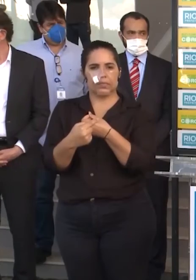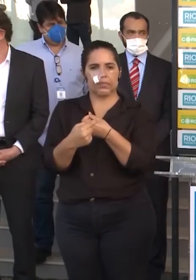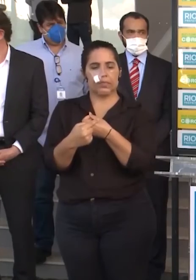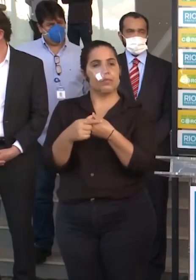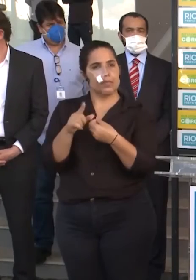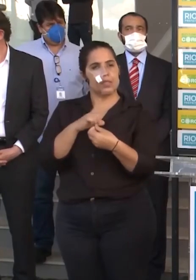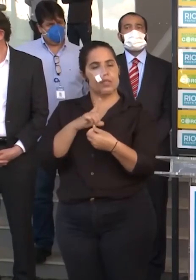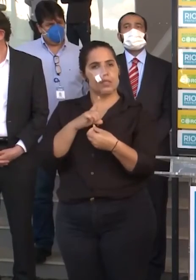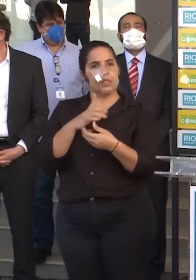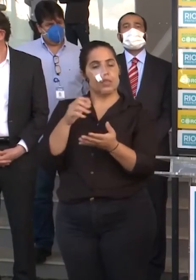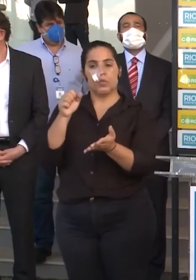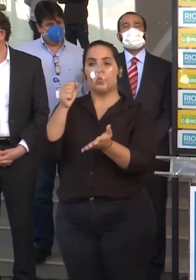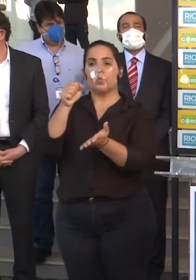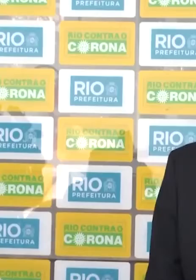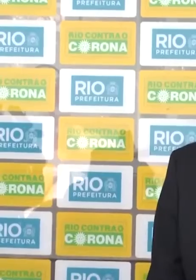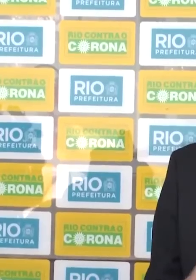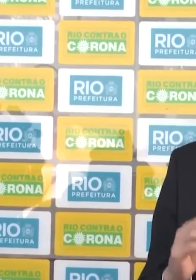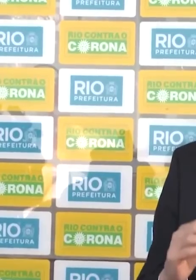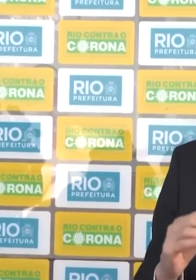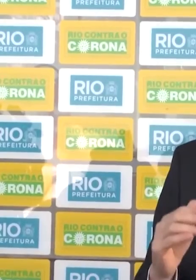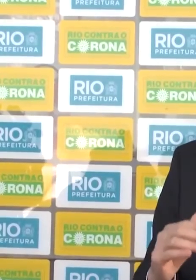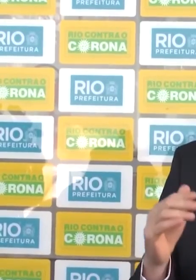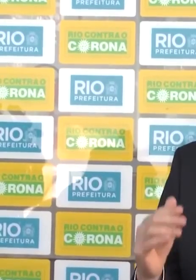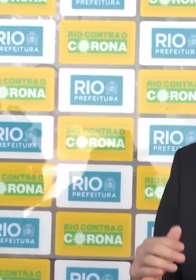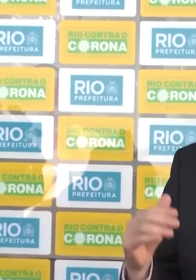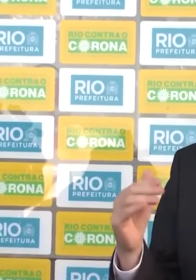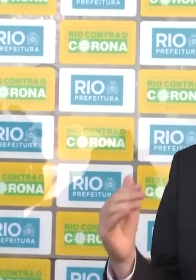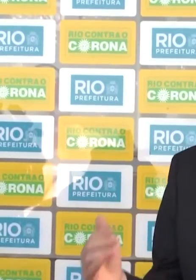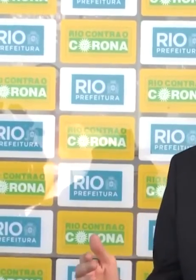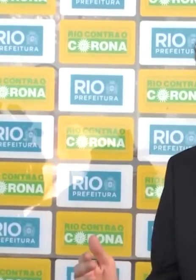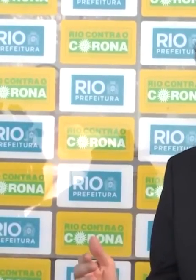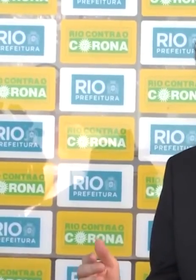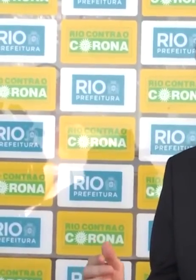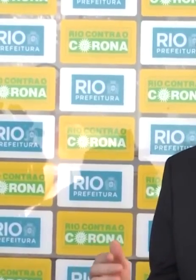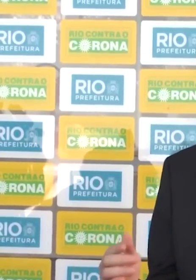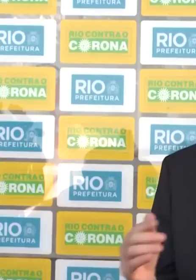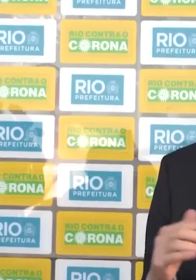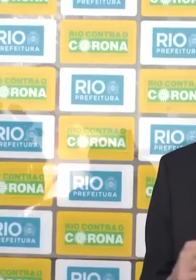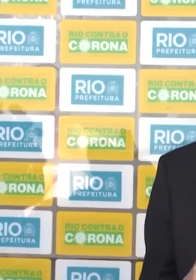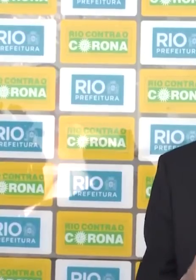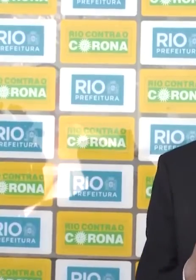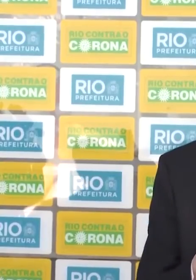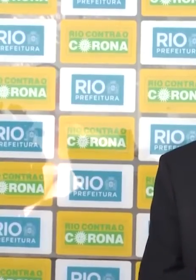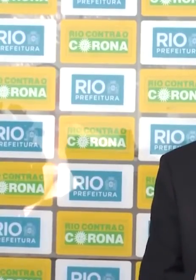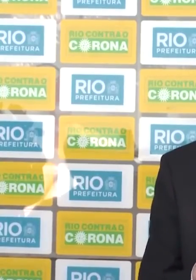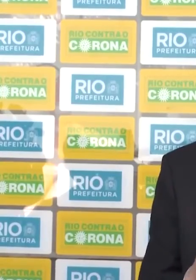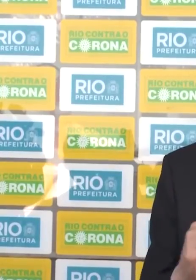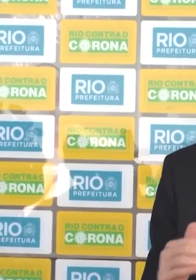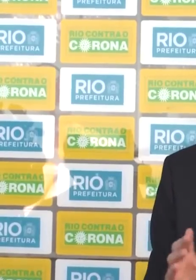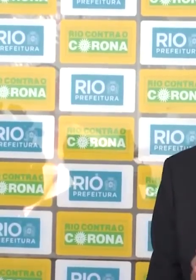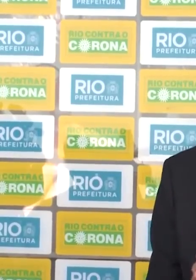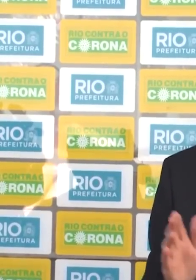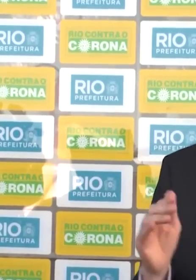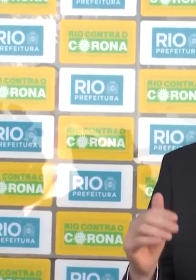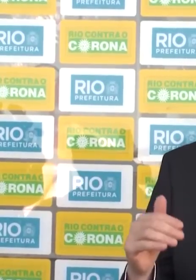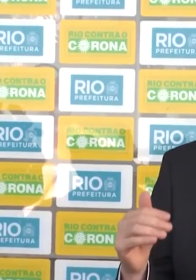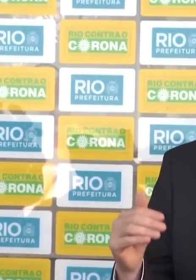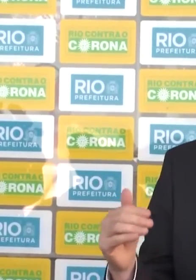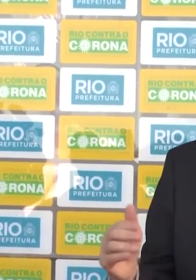de ter sido punida por isso. De acordo com o prefeito Marcelo Crivella, outras empresas podem ser responsabilizadas